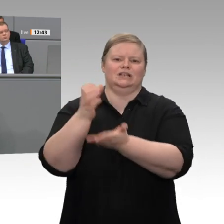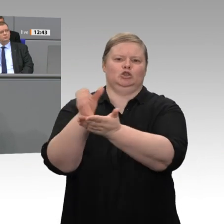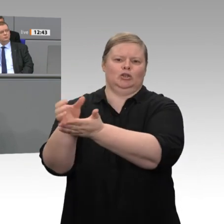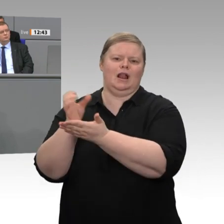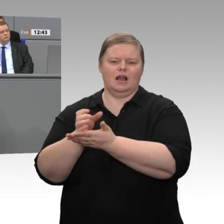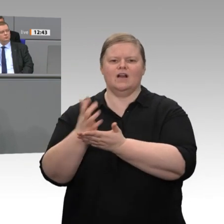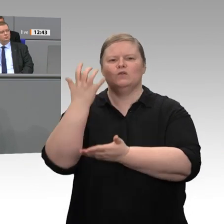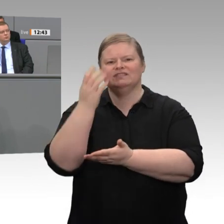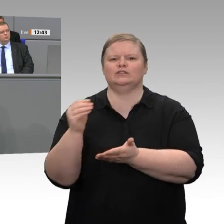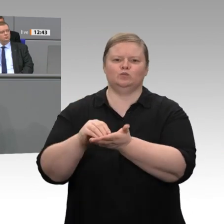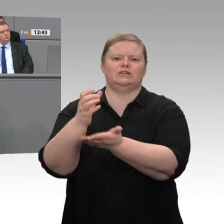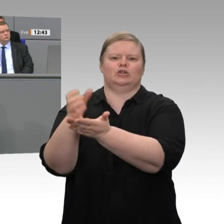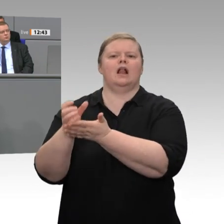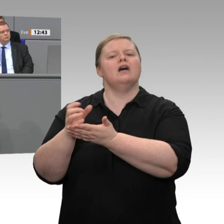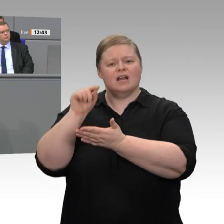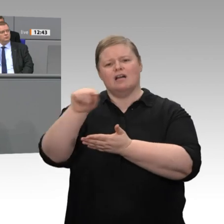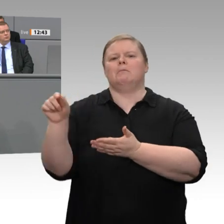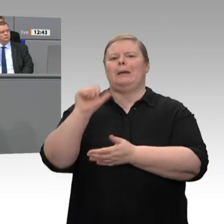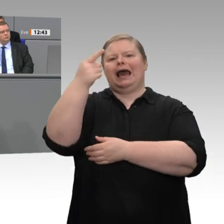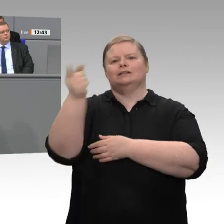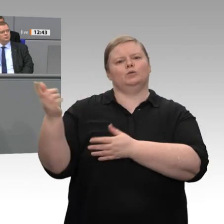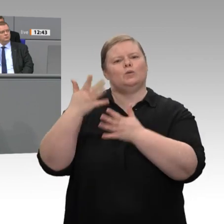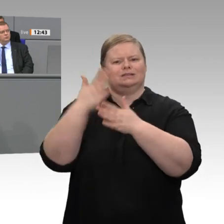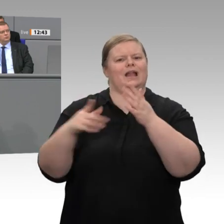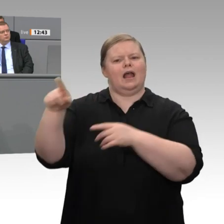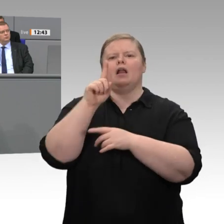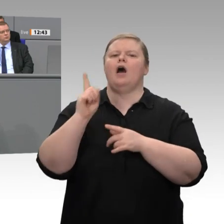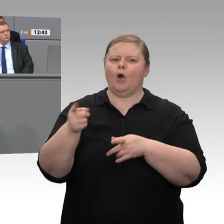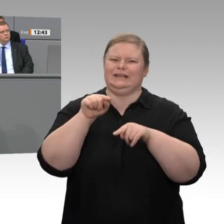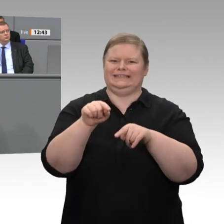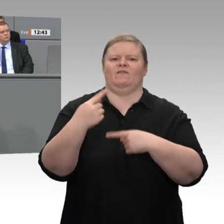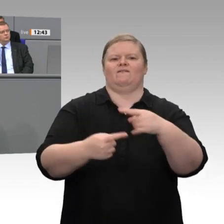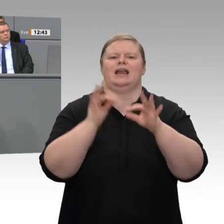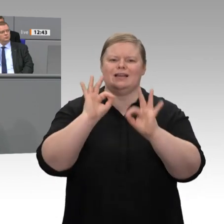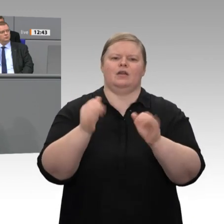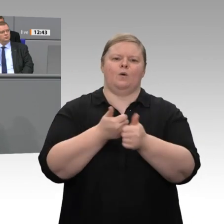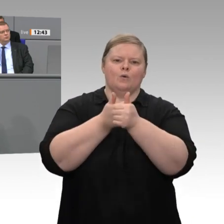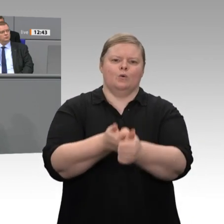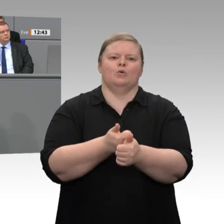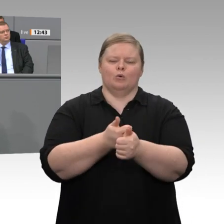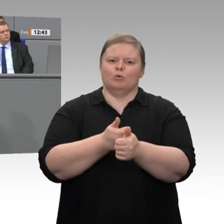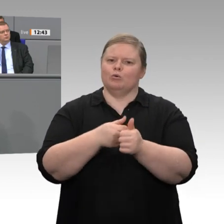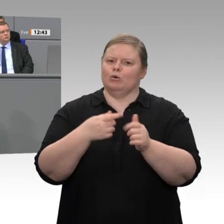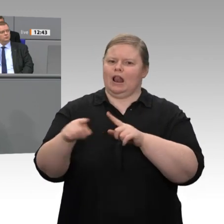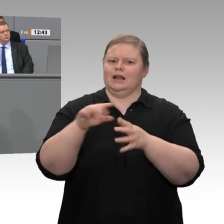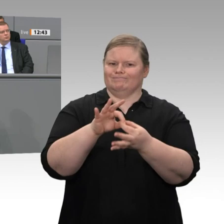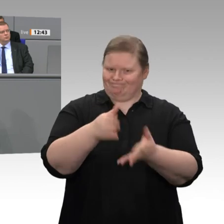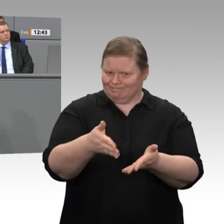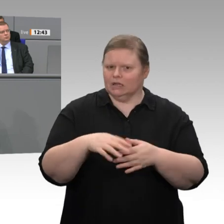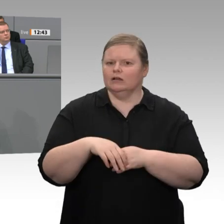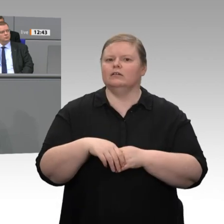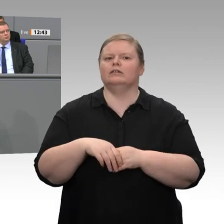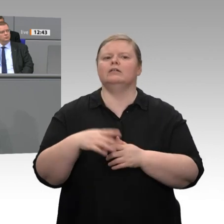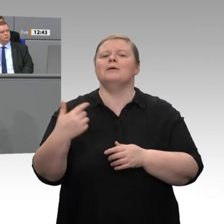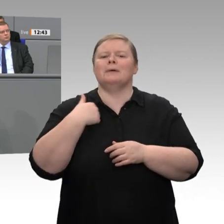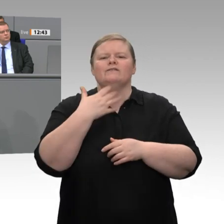Also sage ich Ihnen ganz offen, zur konkreten Lösung dieses sehr konkreten und auch wichtigen Problems, das haben Sie zu